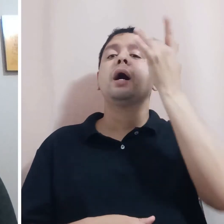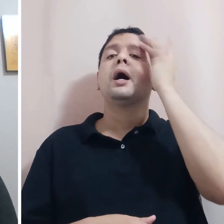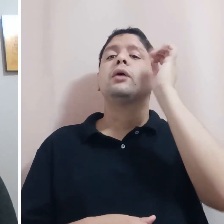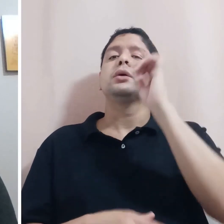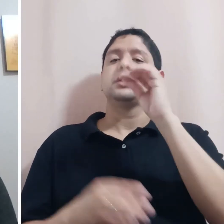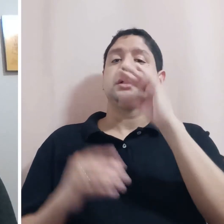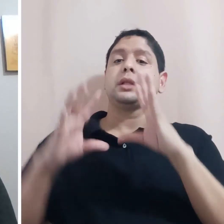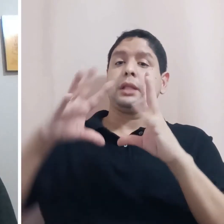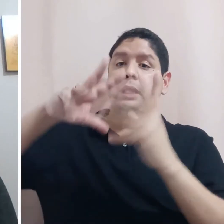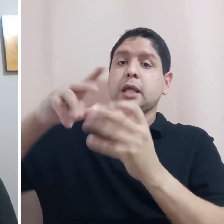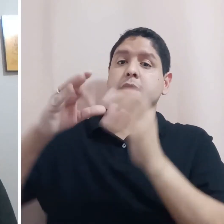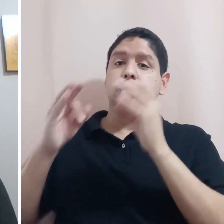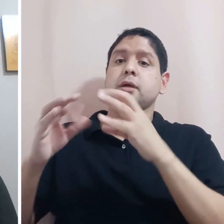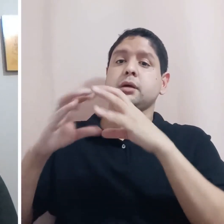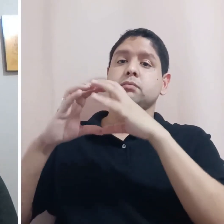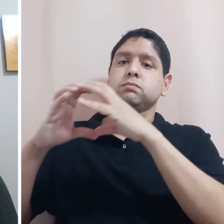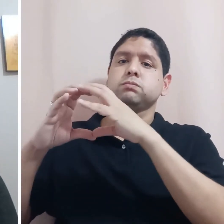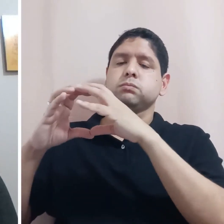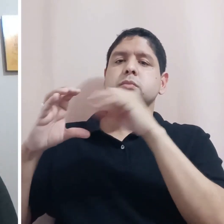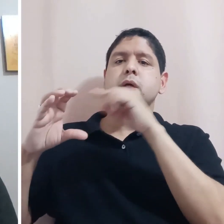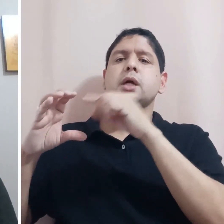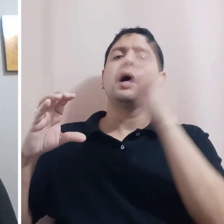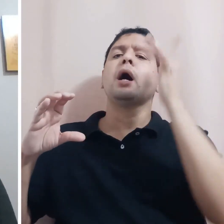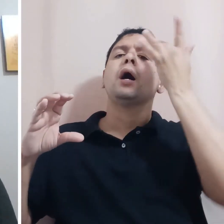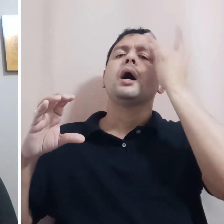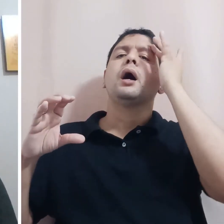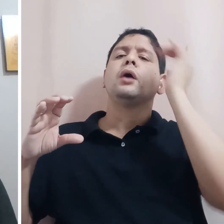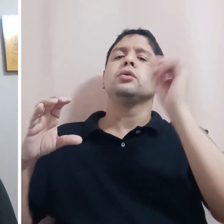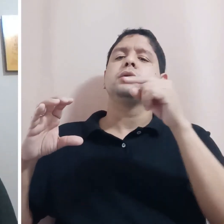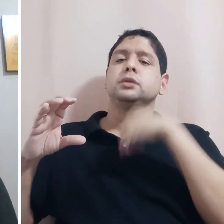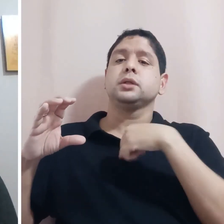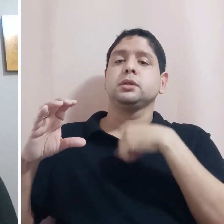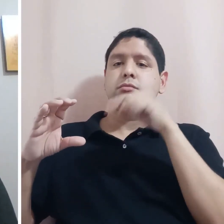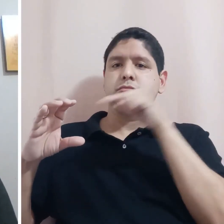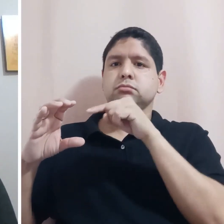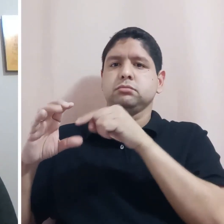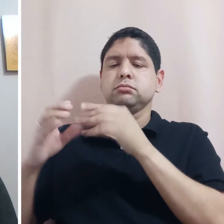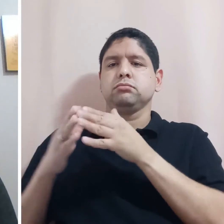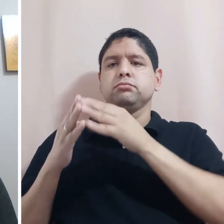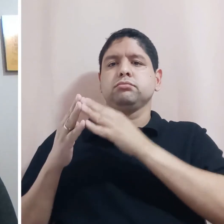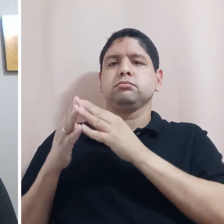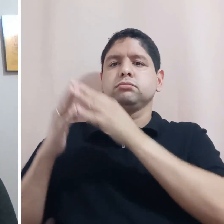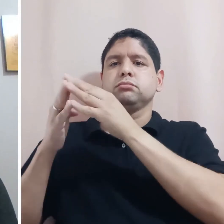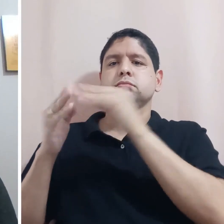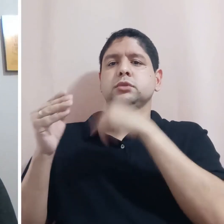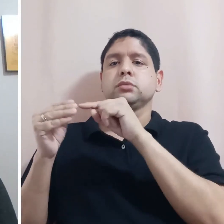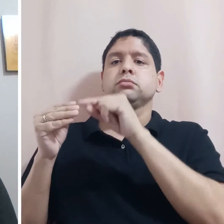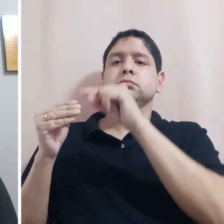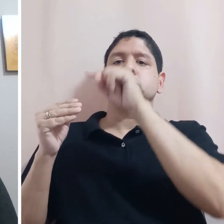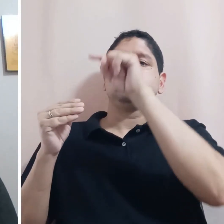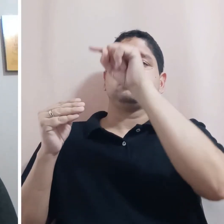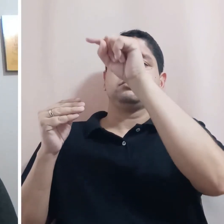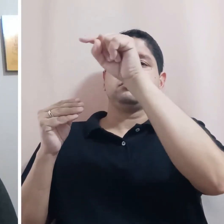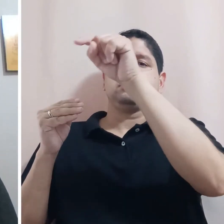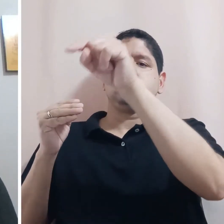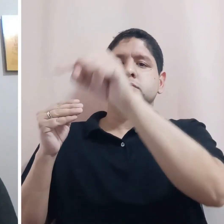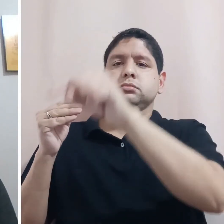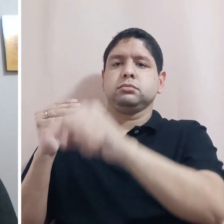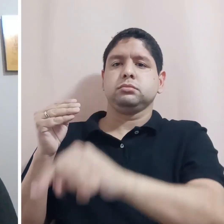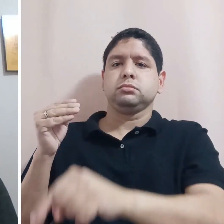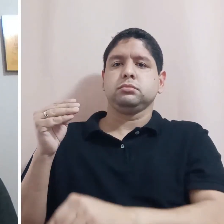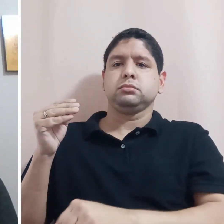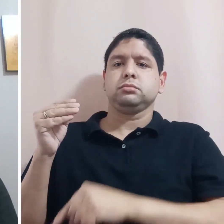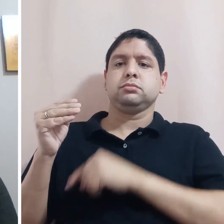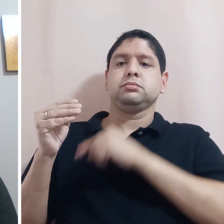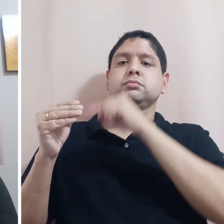alternativa. Ele já defendia a ideia de que a Terra era uma esfera. Então ele acreditava que se você, né, saísse de um